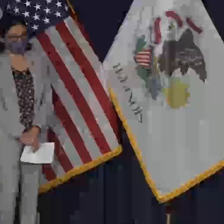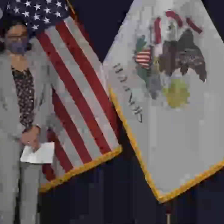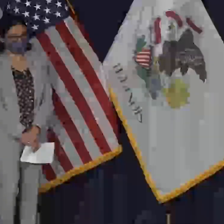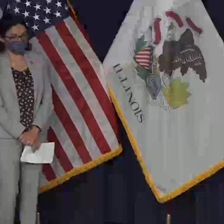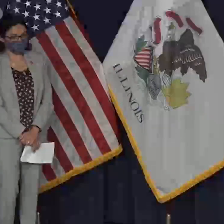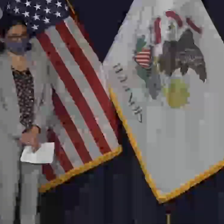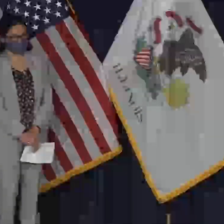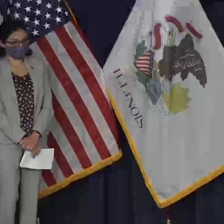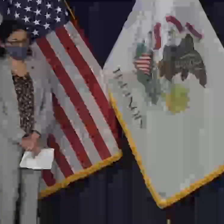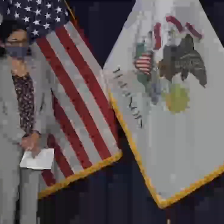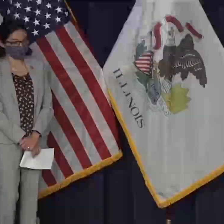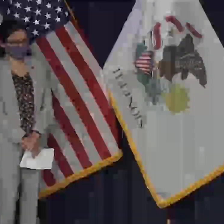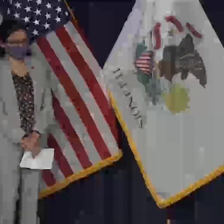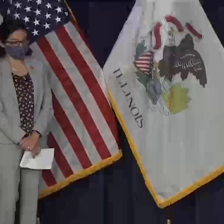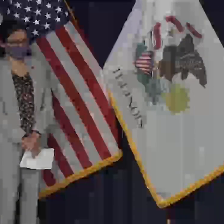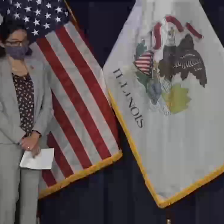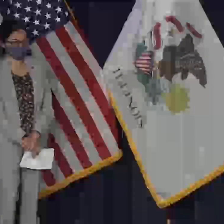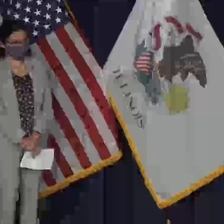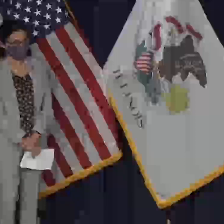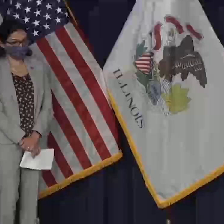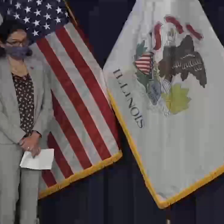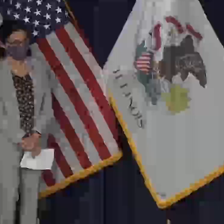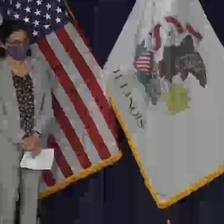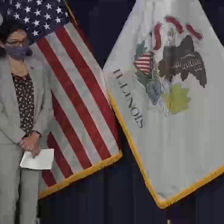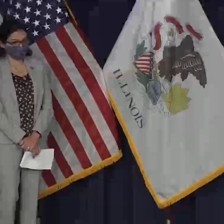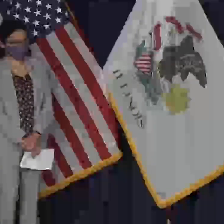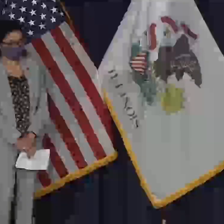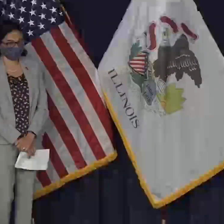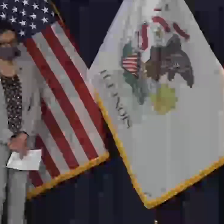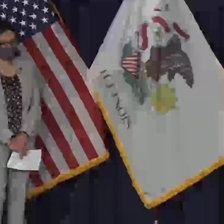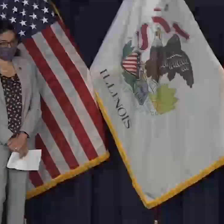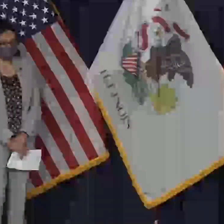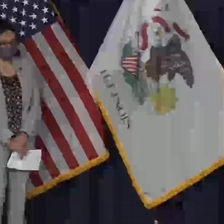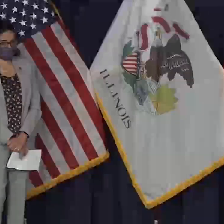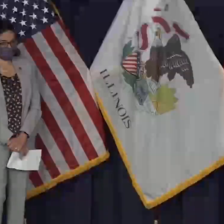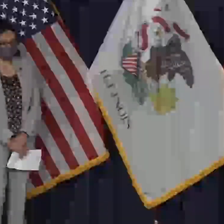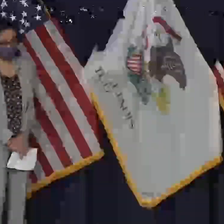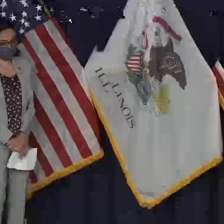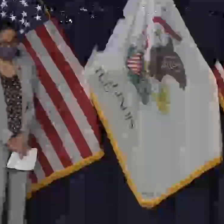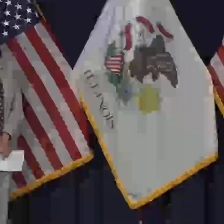361,260 pruebas para COVID-19, con